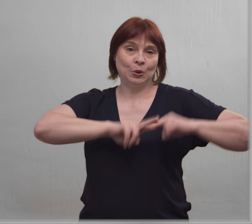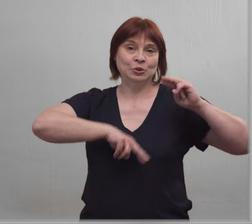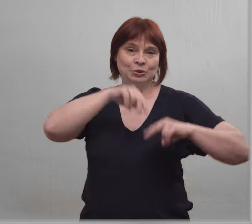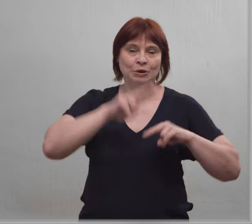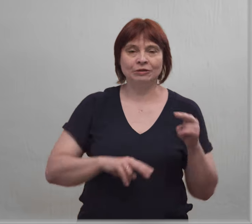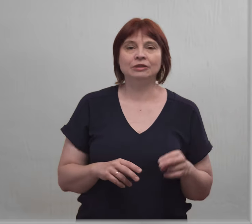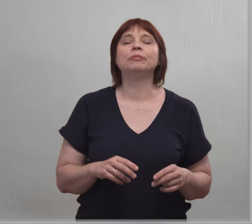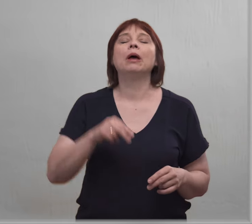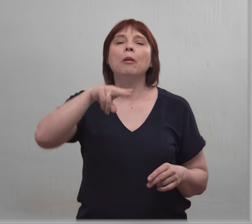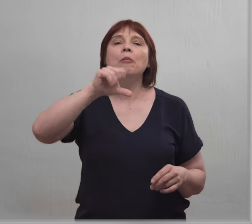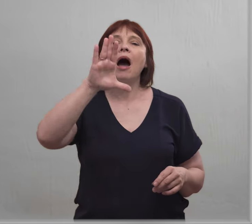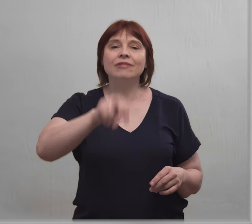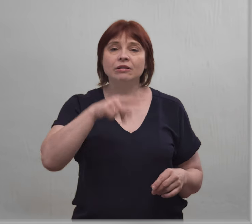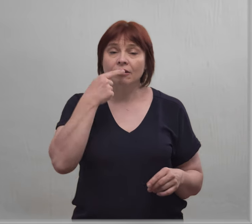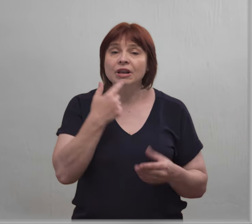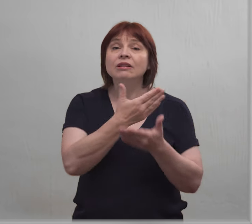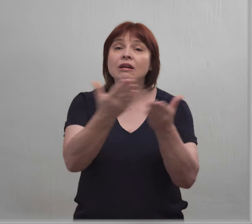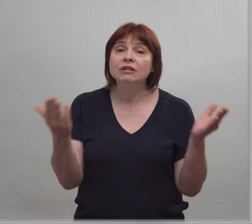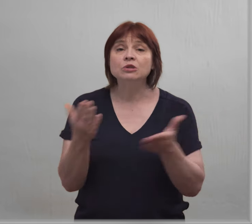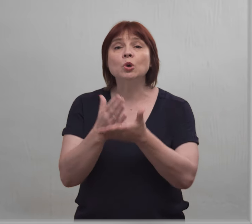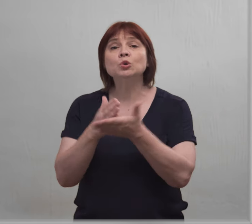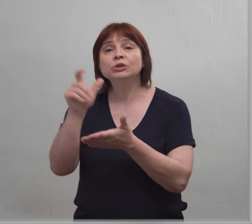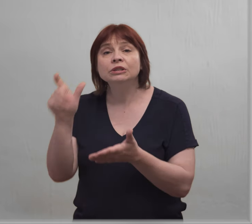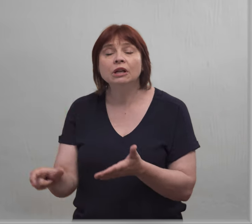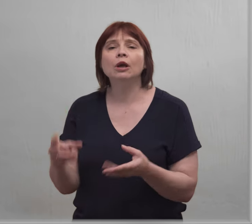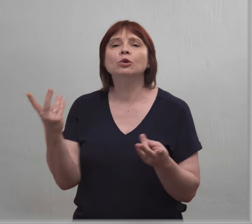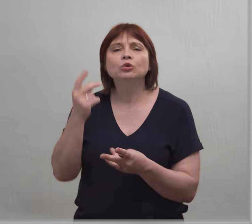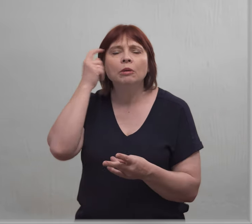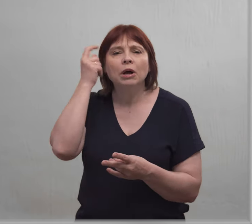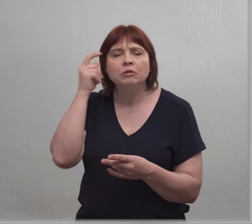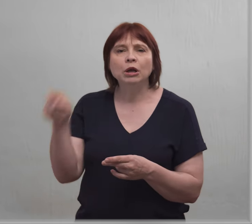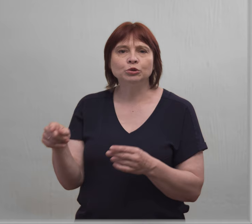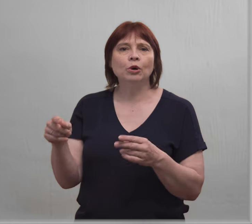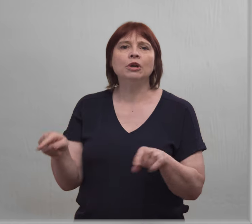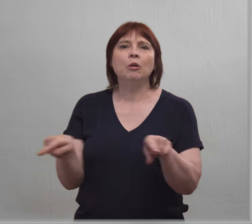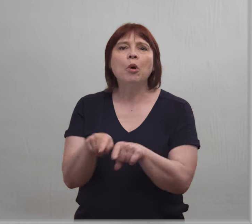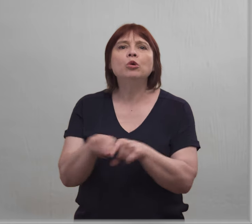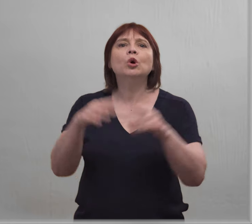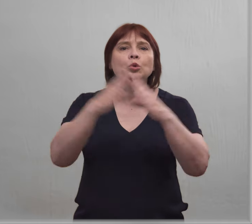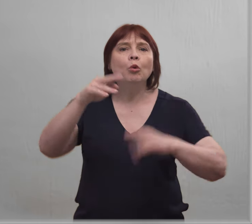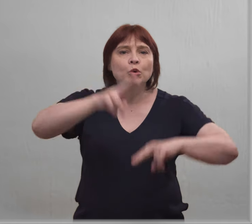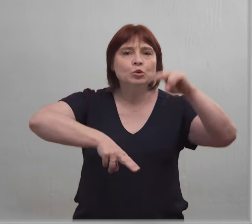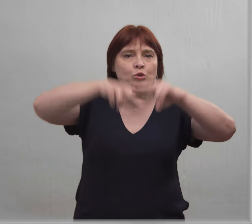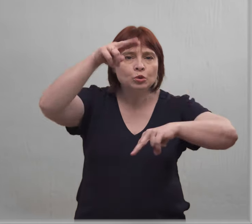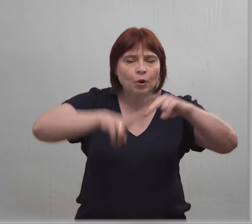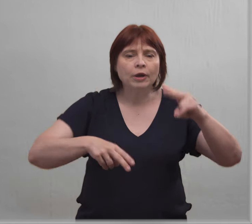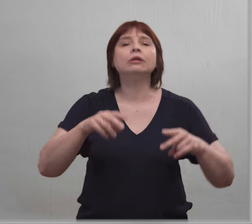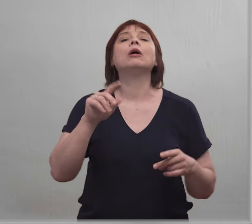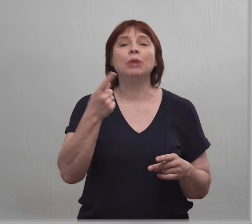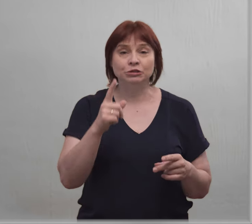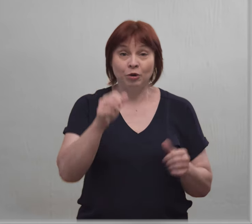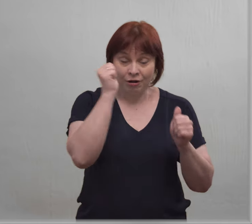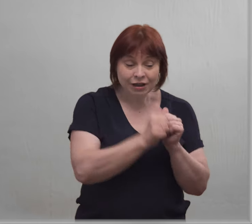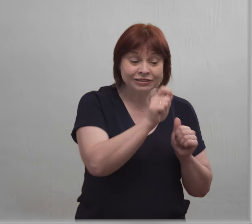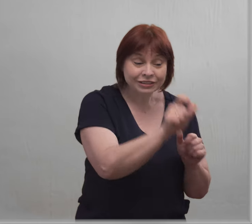нас, служителей, нужно разуметь и понять, как домостроителей Божьих. Господь дал нам благодать, чтобы мы могли